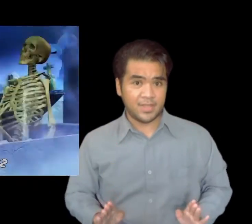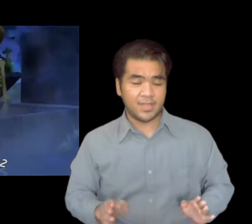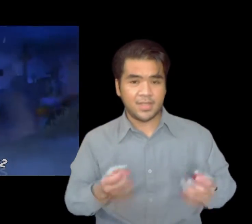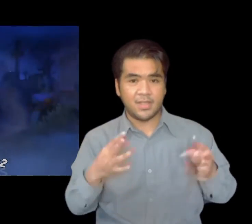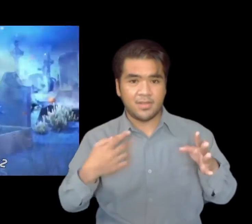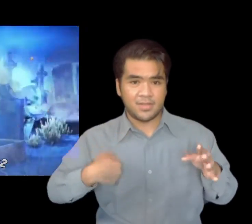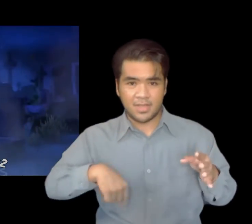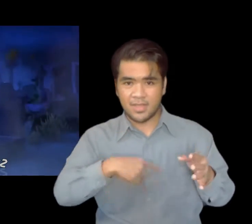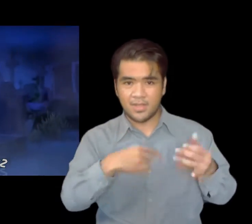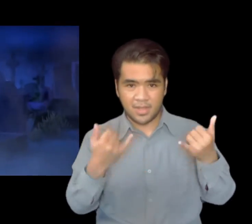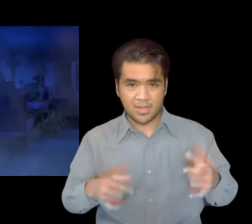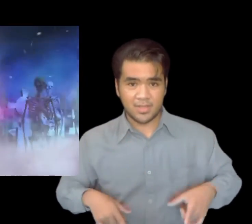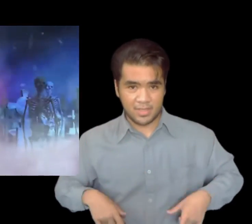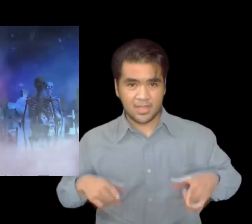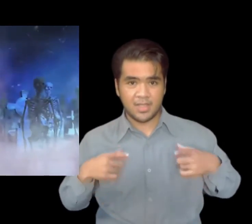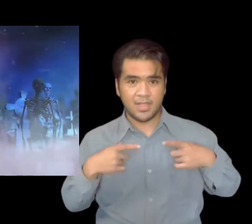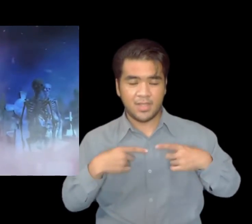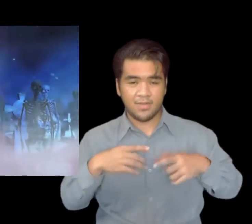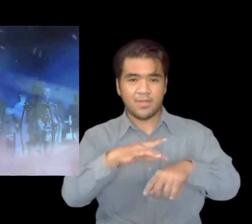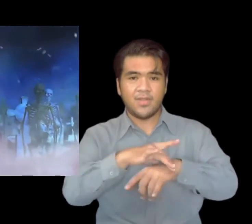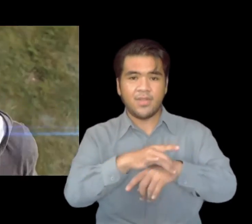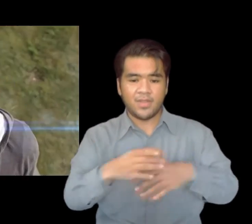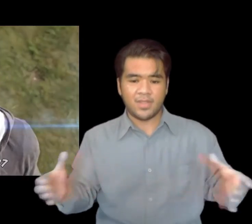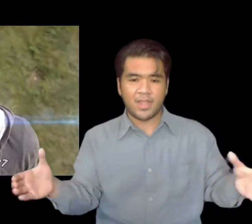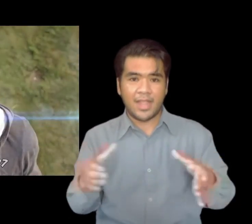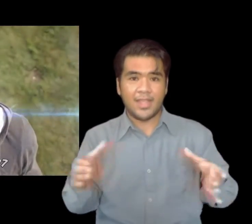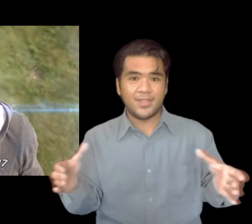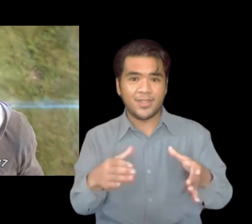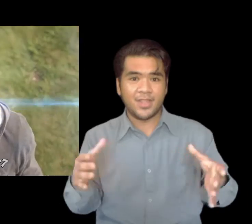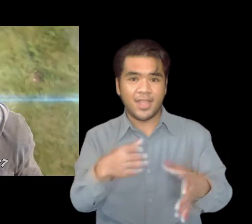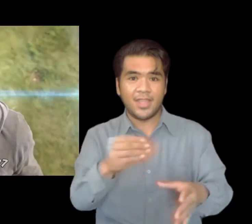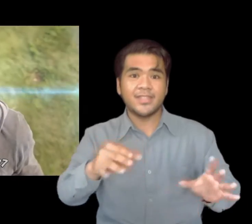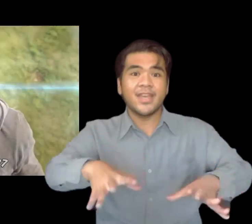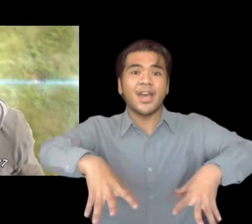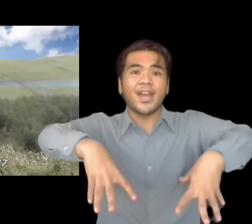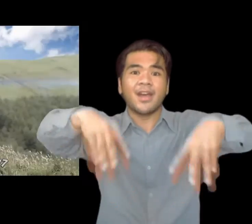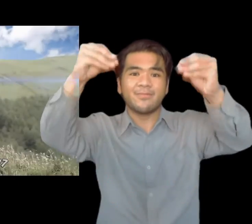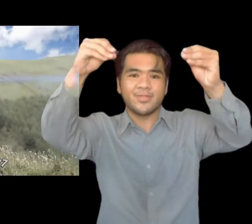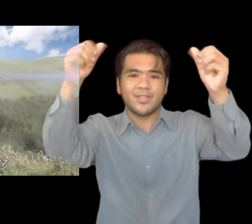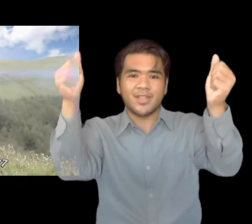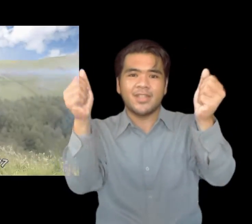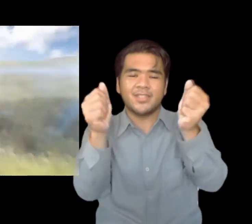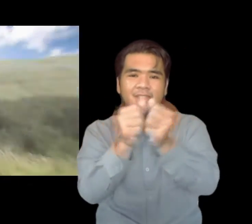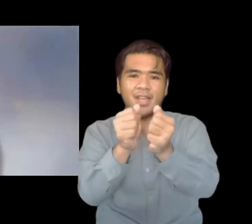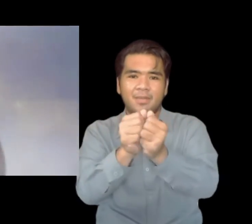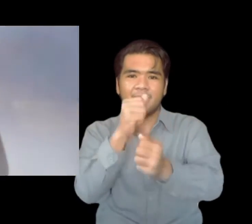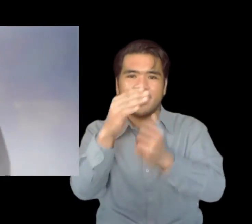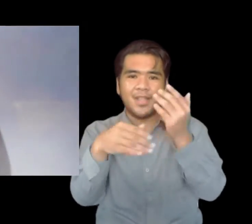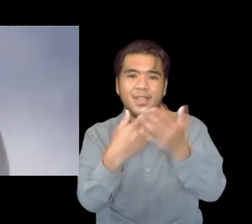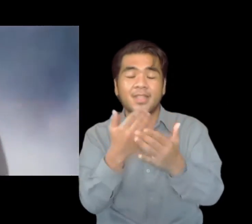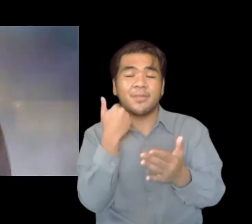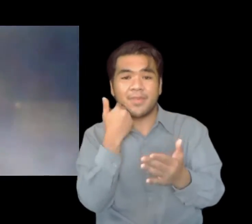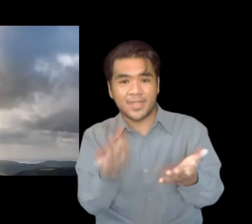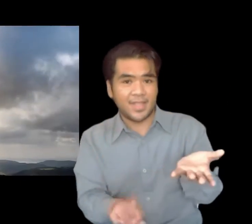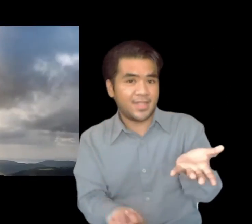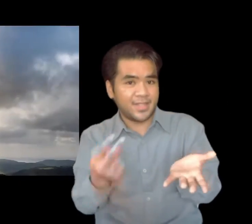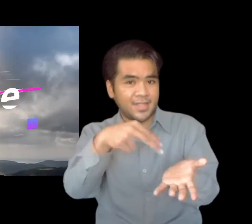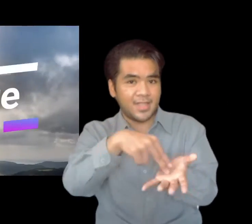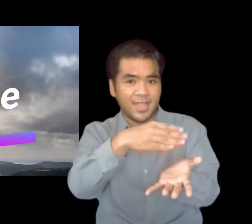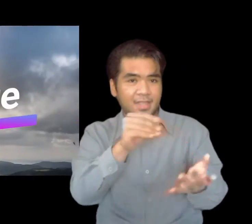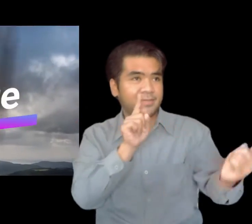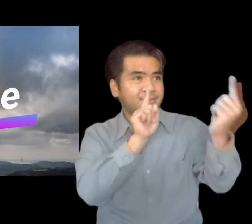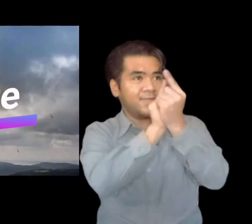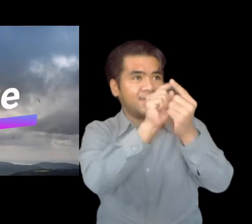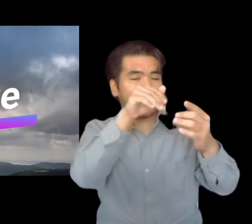at bibigyan ng hindi nabubulok na katawan. Pagkatapos, tayo namang mga buhay pa at natitira ay titipunin sa